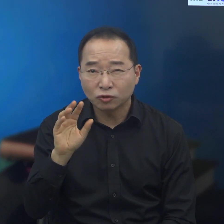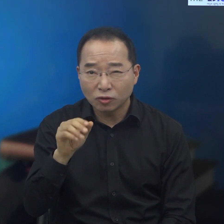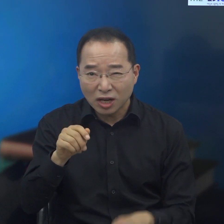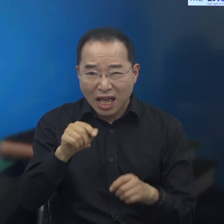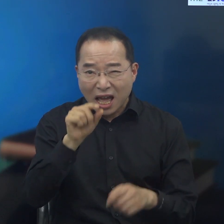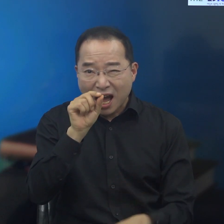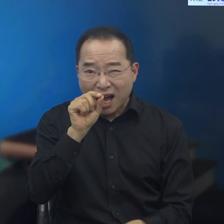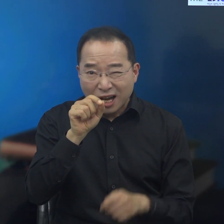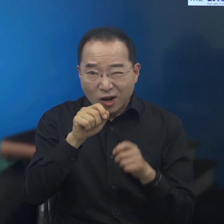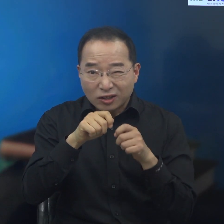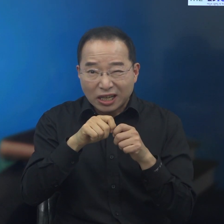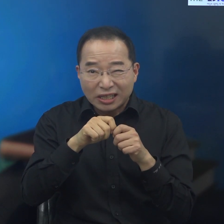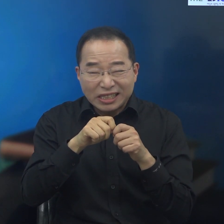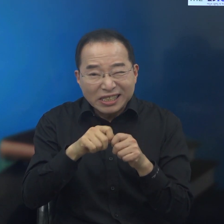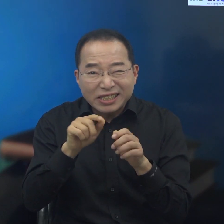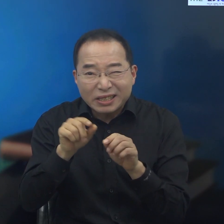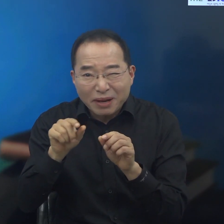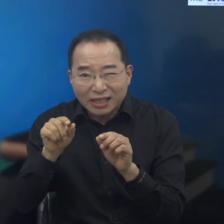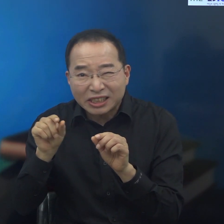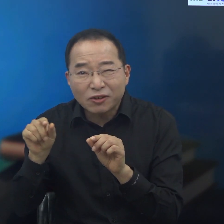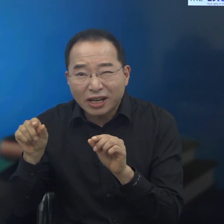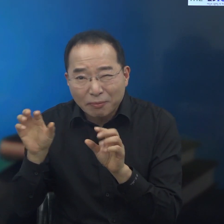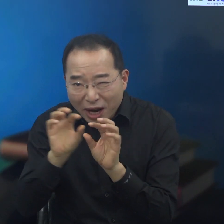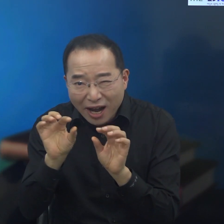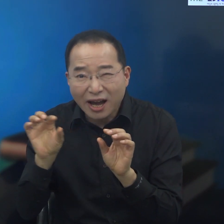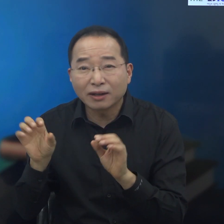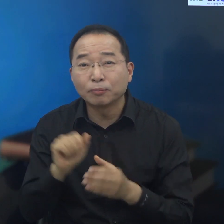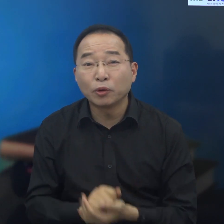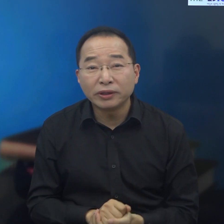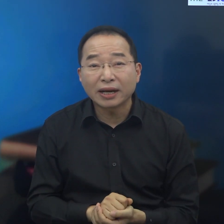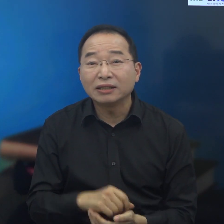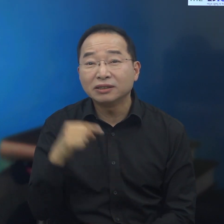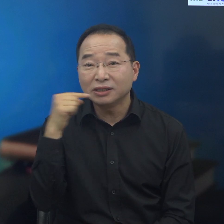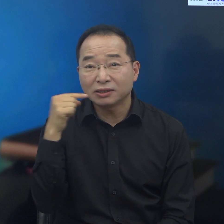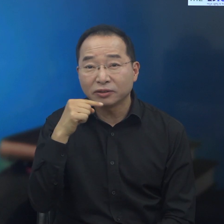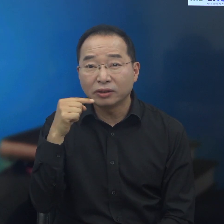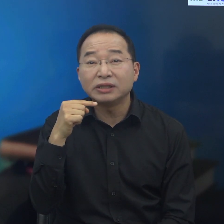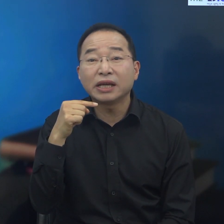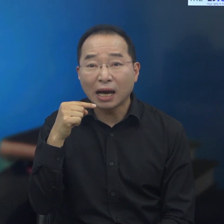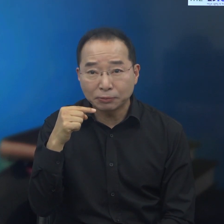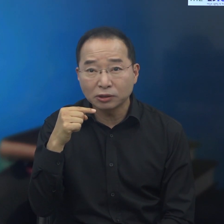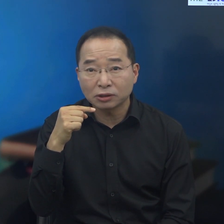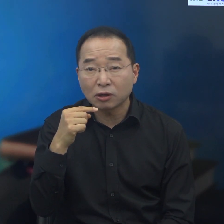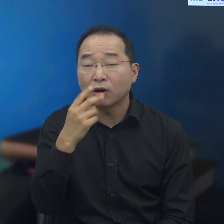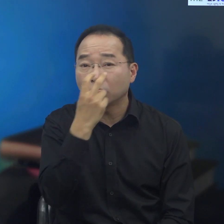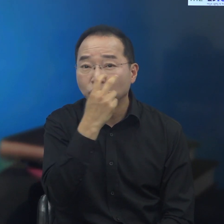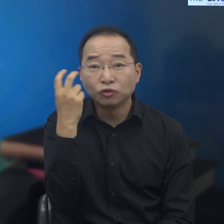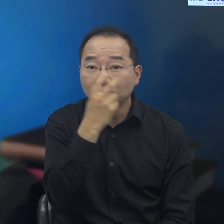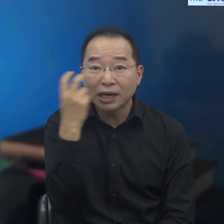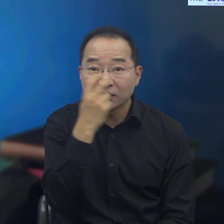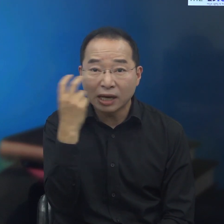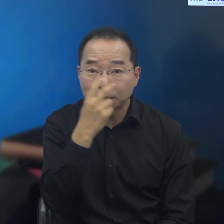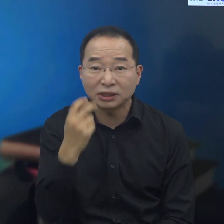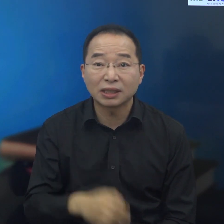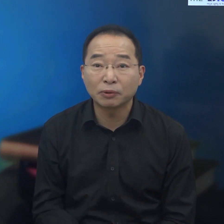봐주고, 그러니까 일일이 막 치열하게 막 본다라는 뜻이 있어요. 이게 합쳐져서 눈과 그게 합치다